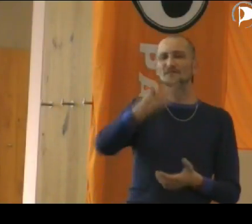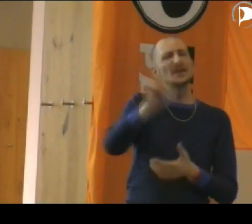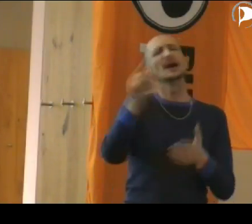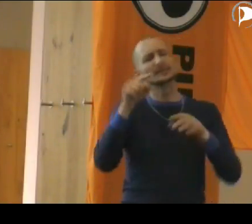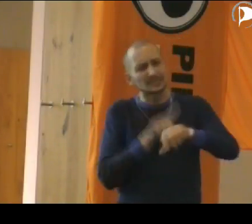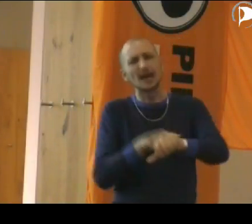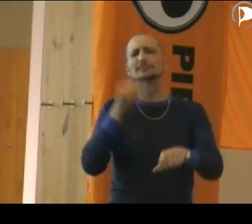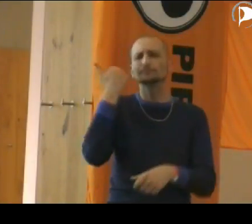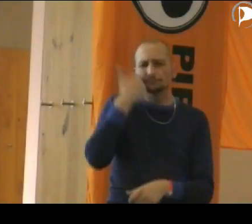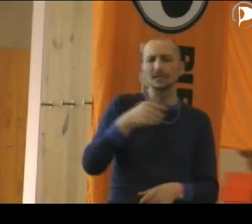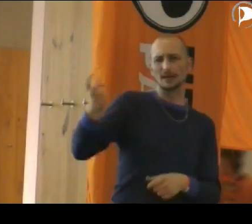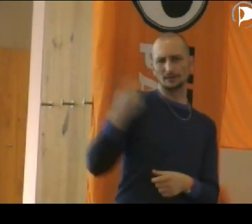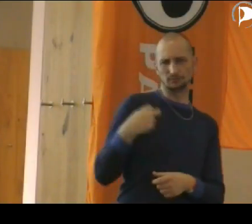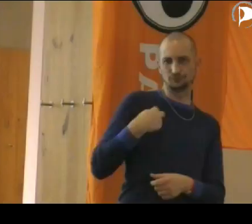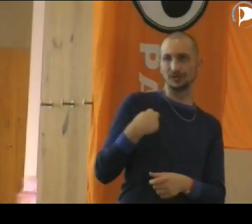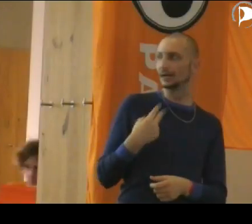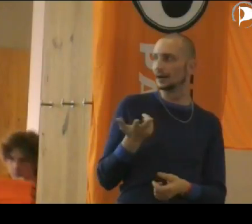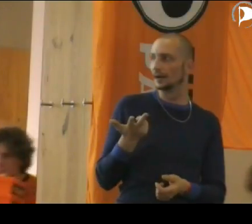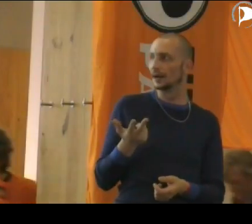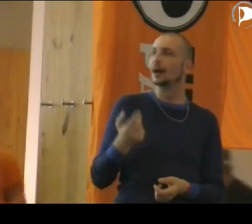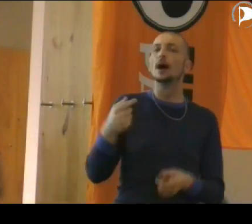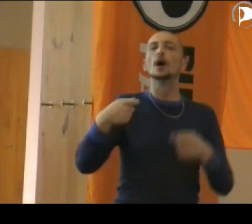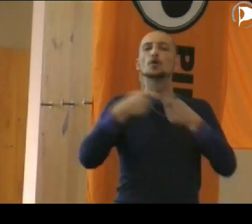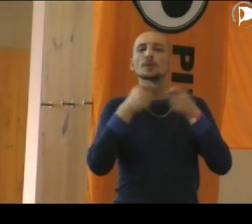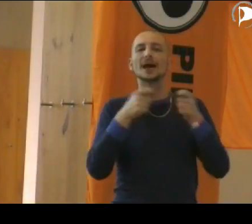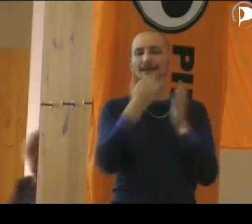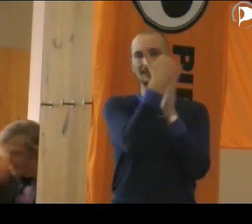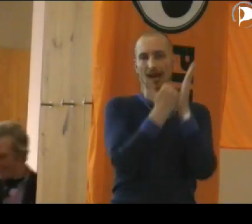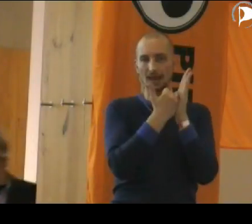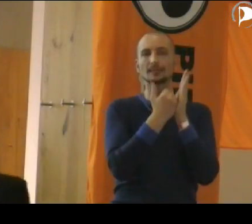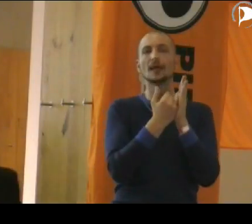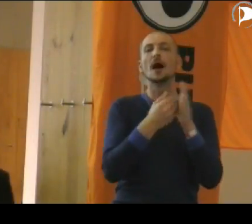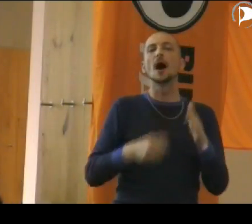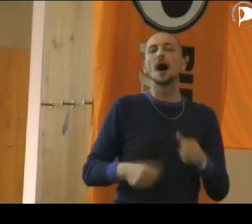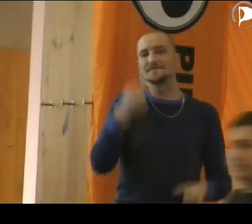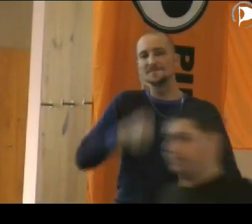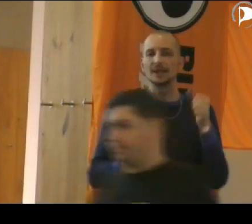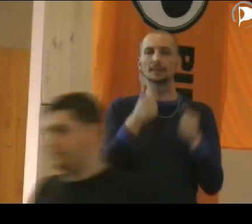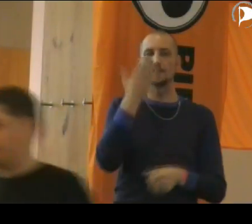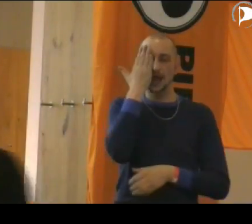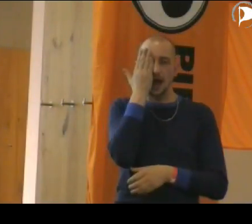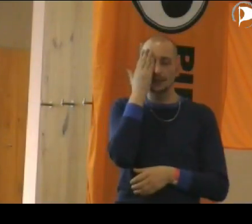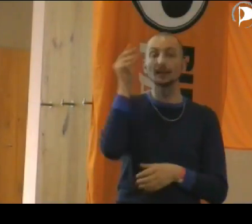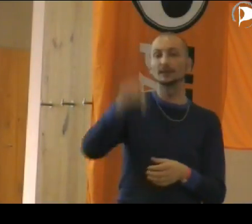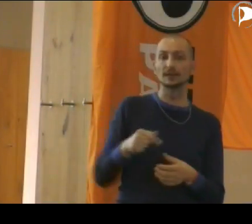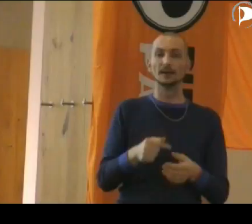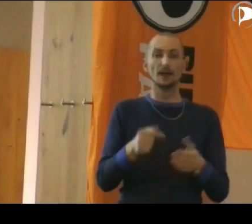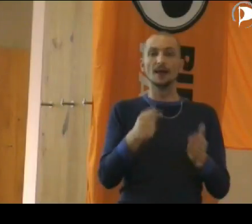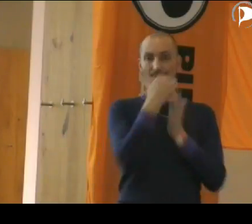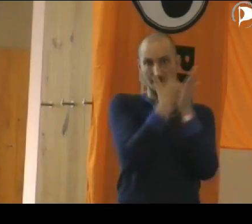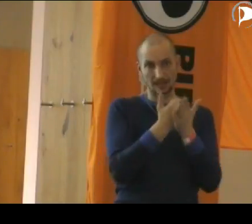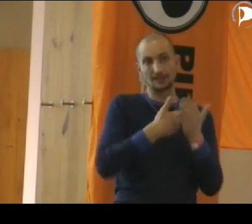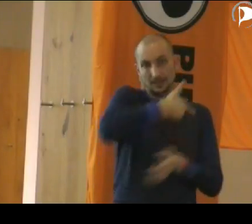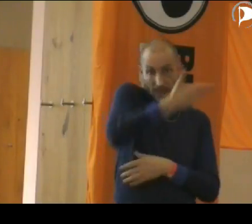gute manieren kontakte einwanderer knappheide und da brauchst du hast du dann voraus